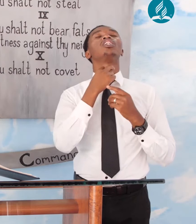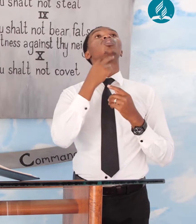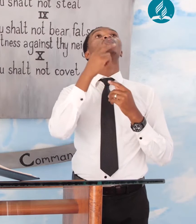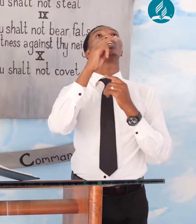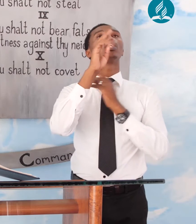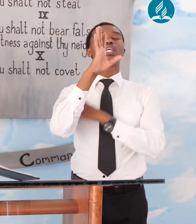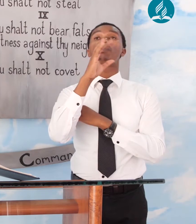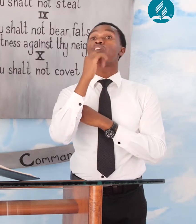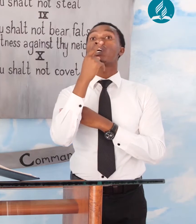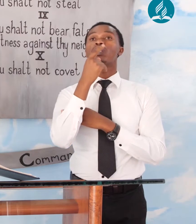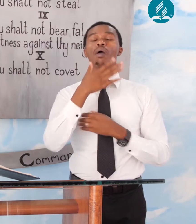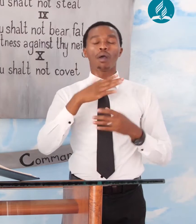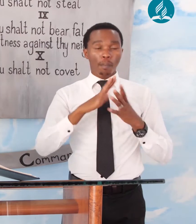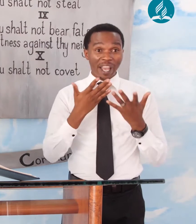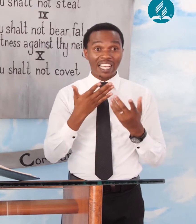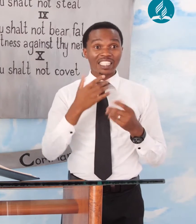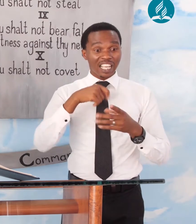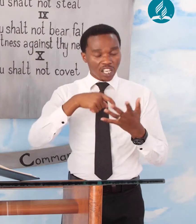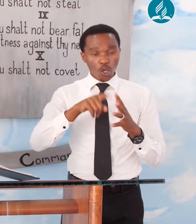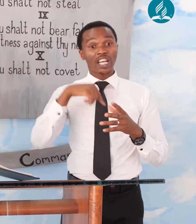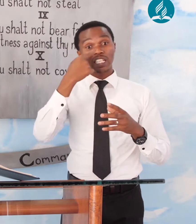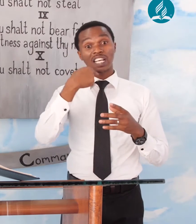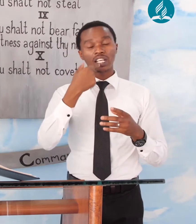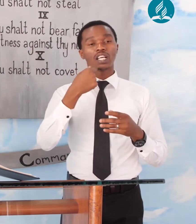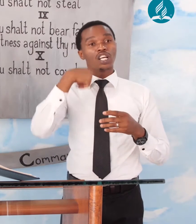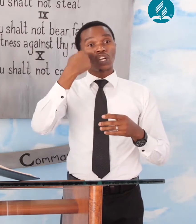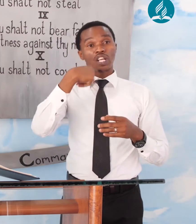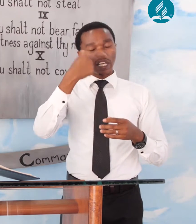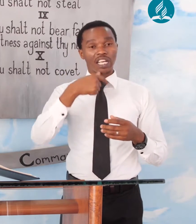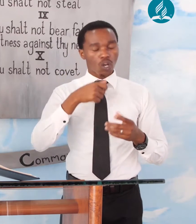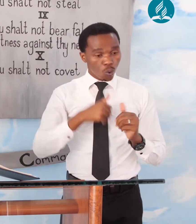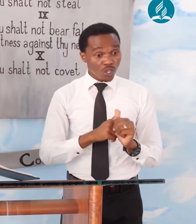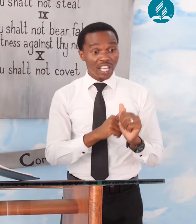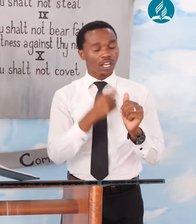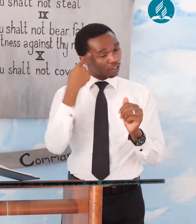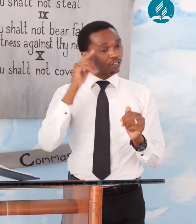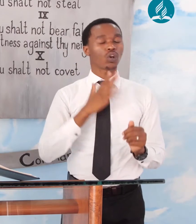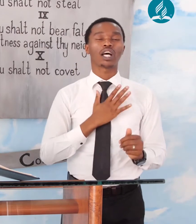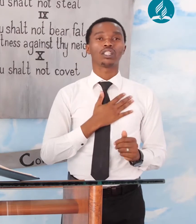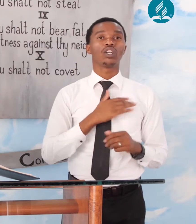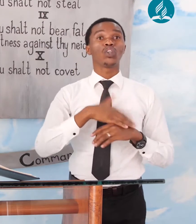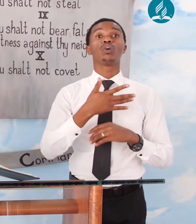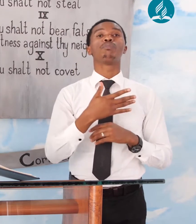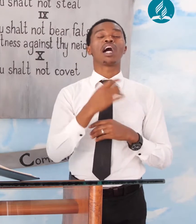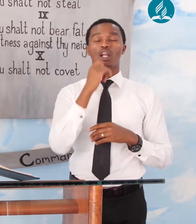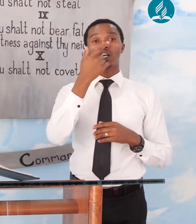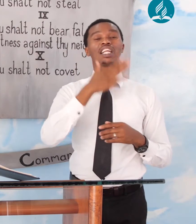maze ndavuga nti ni nje bari yutuma irambwira iti genda ubwire